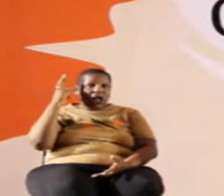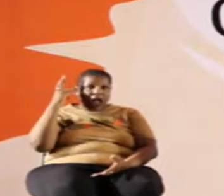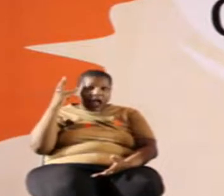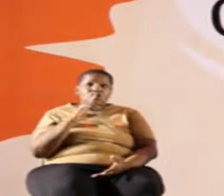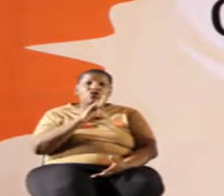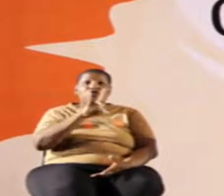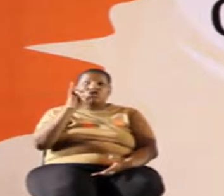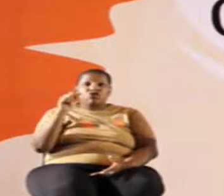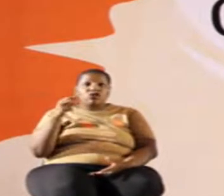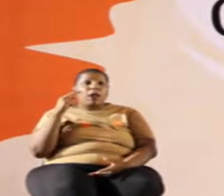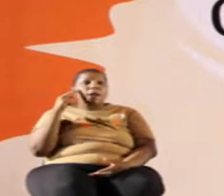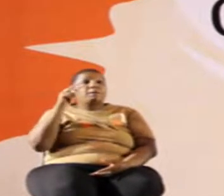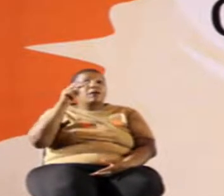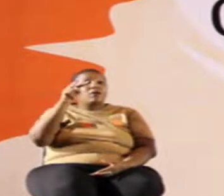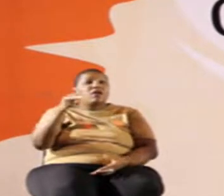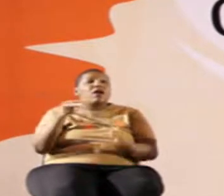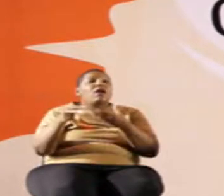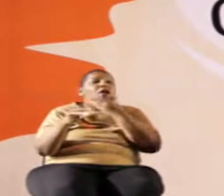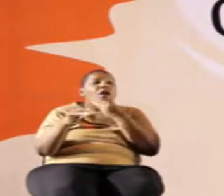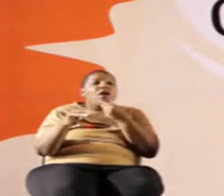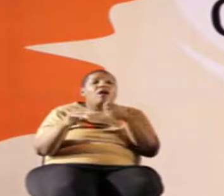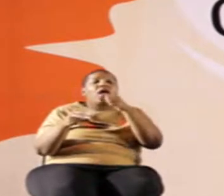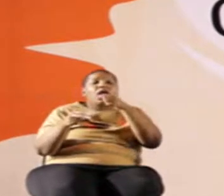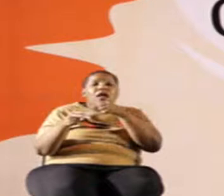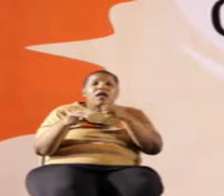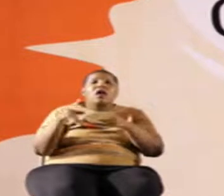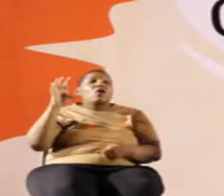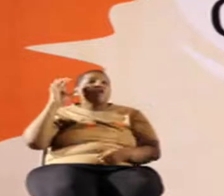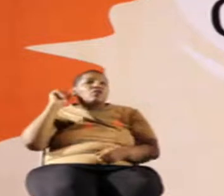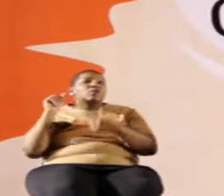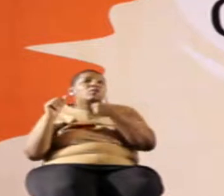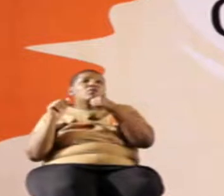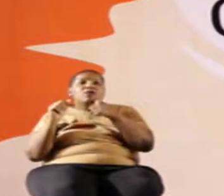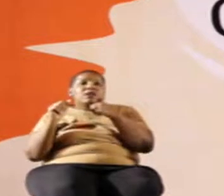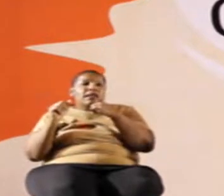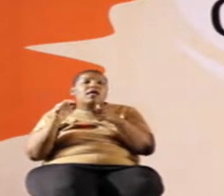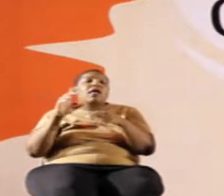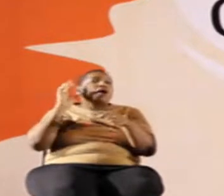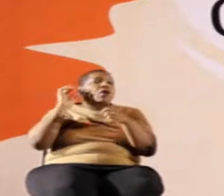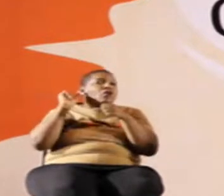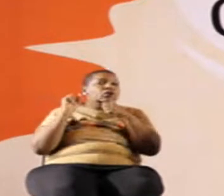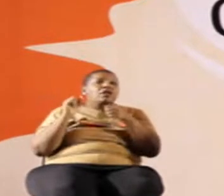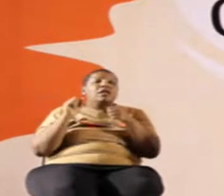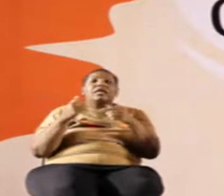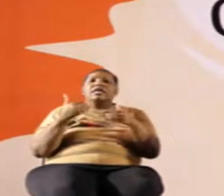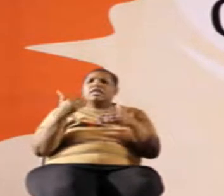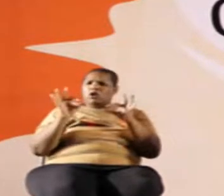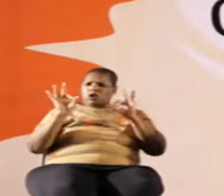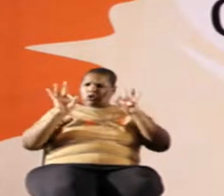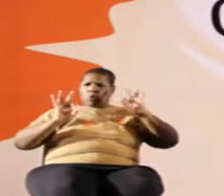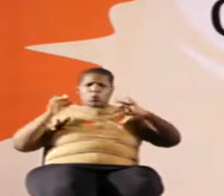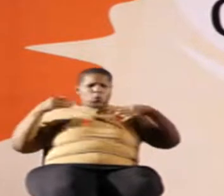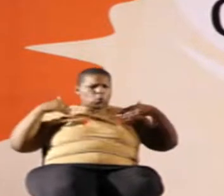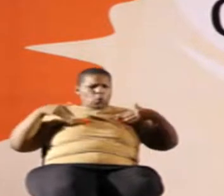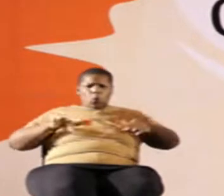dia, para assistir fulano ou fulano, para ouvir fulano ou fulano. E elas faziam toda uma produção.